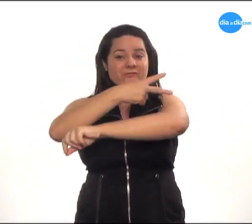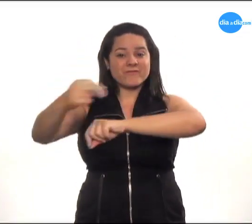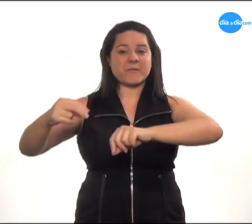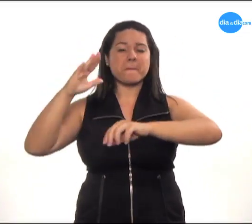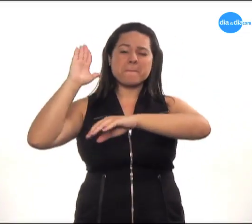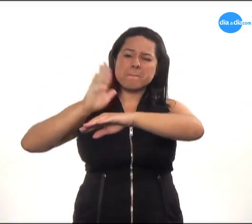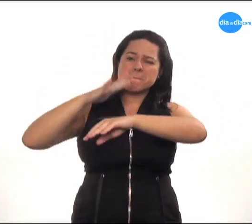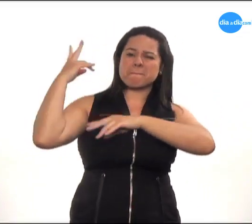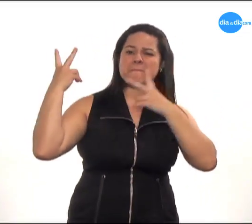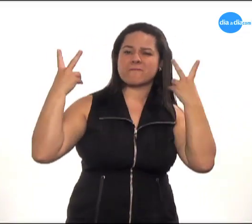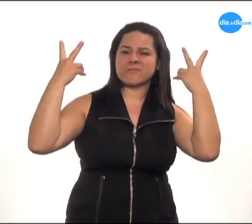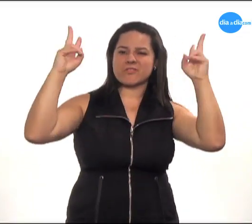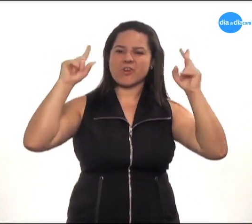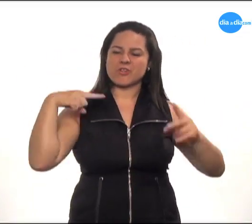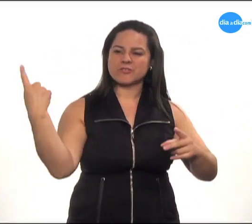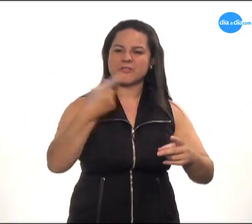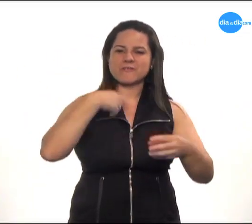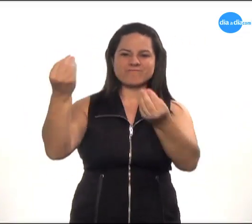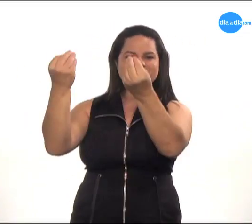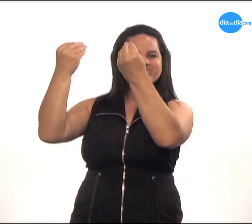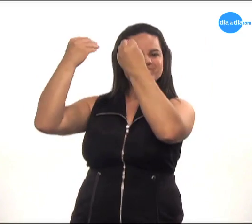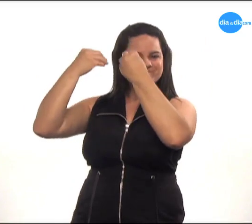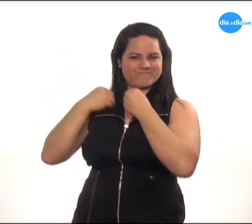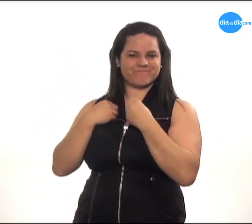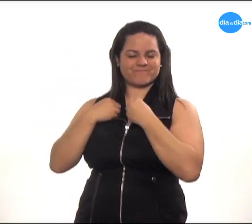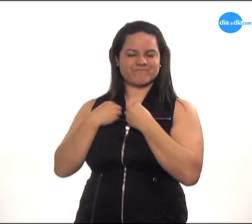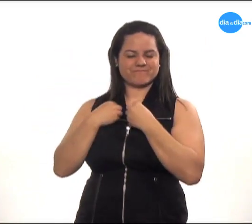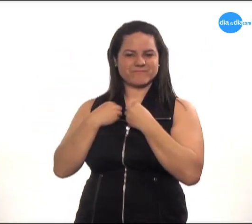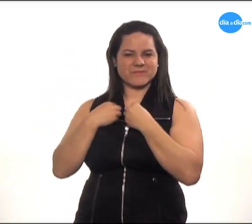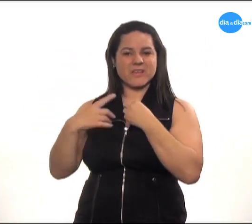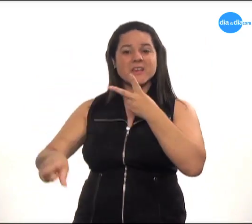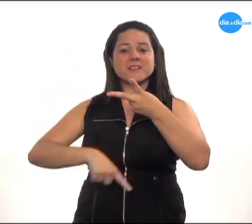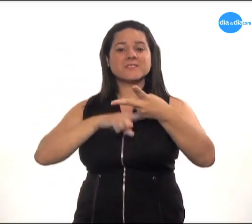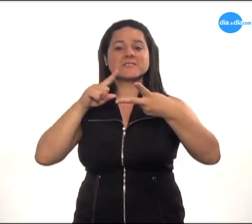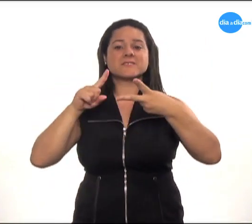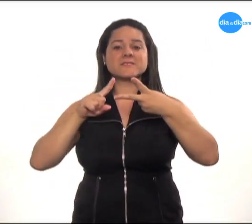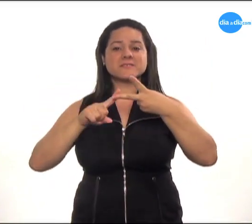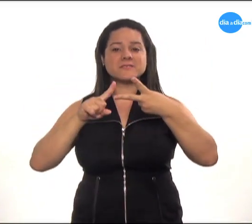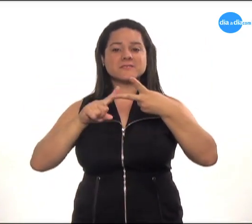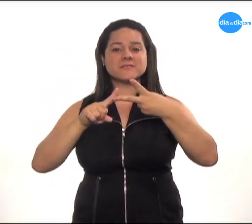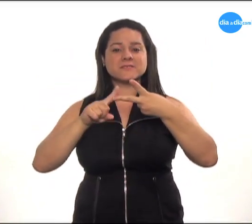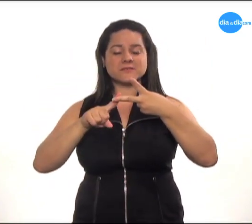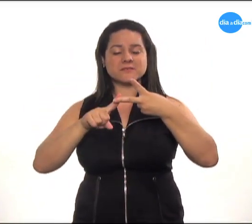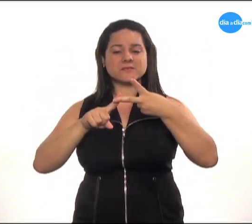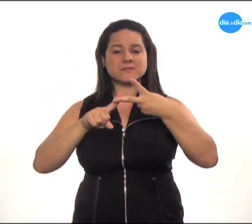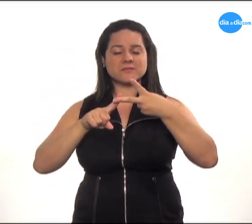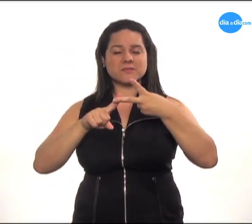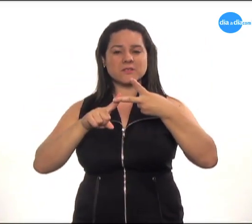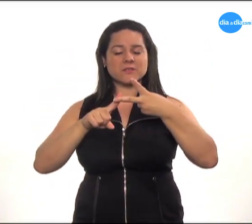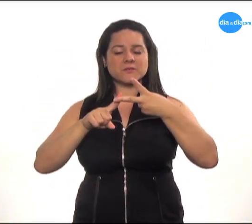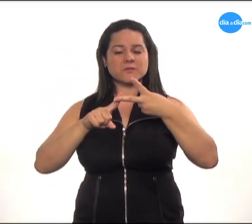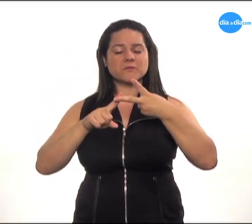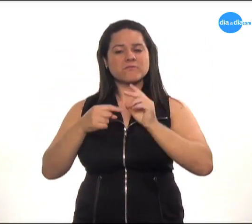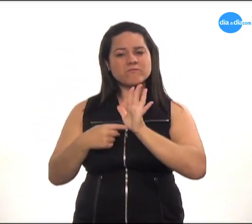a gente. Segunda tentação, que vai aparecer aqui, vai aparecer nos versículos 8, 9 e